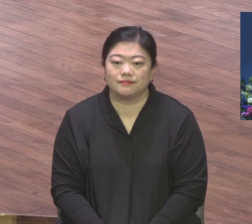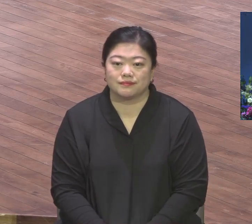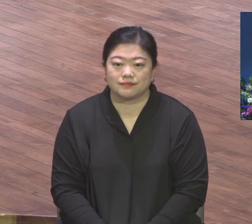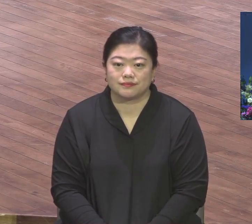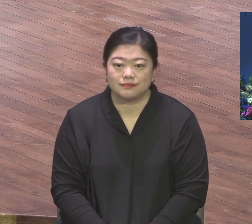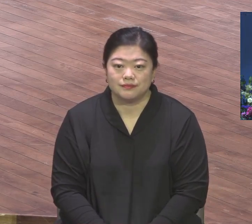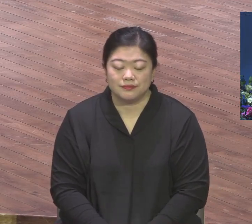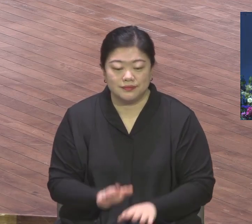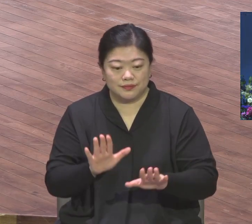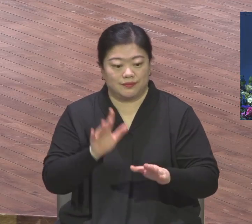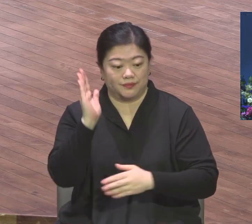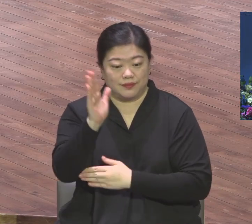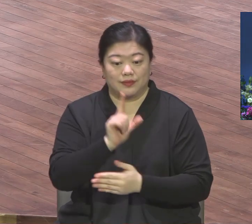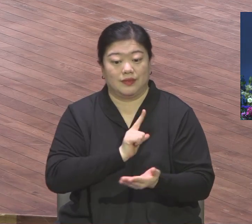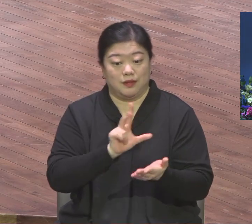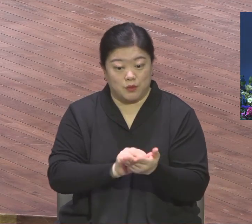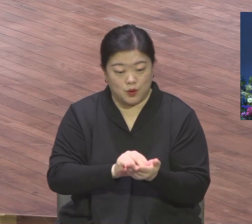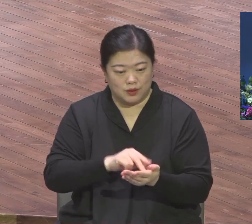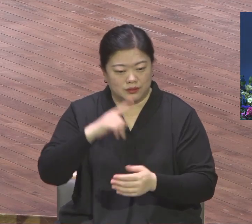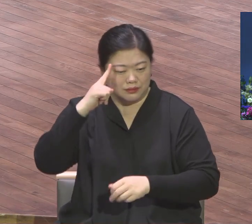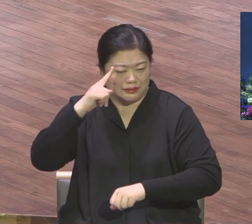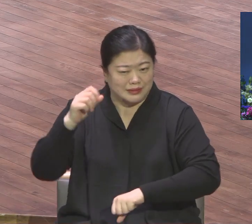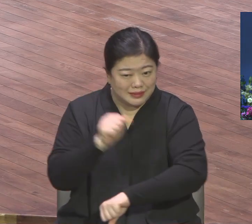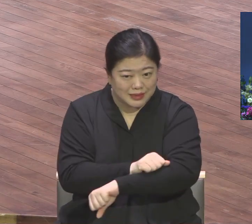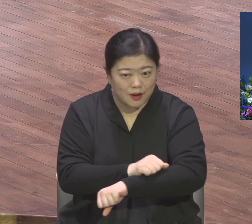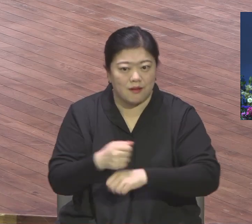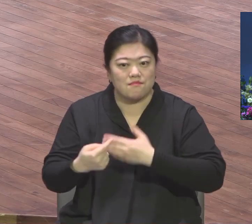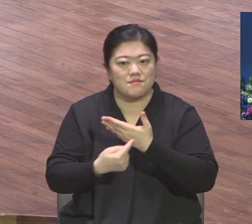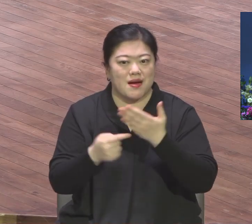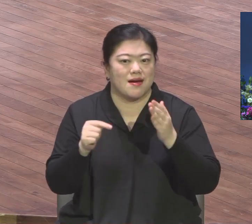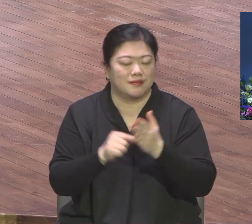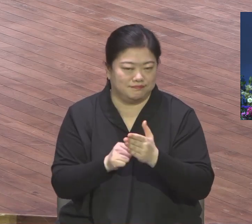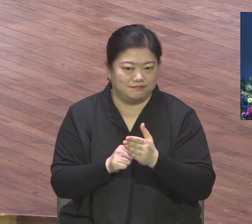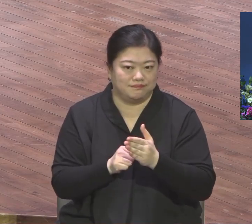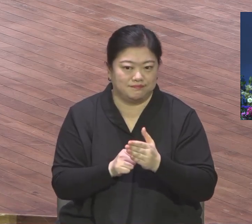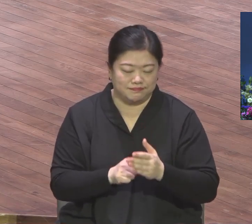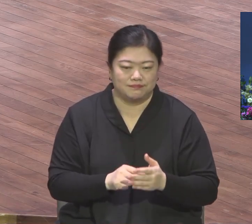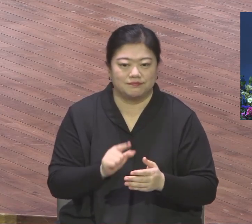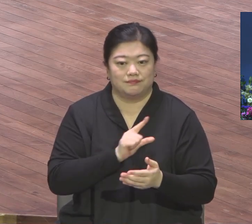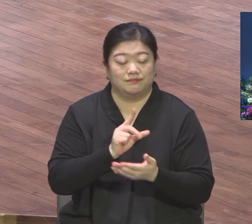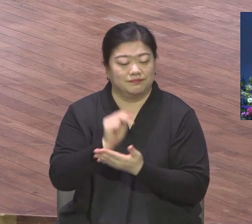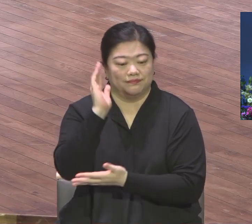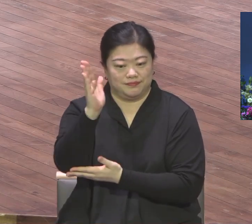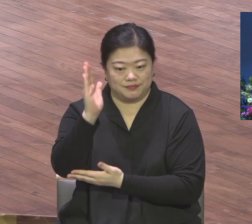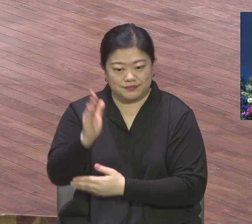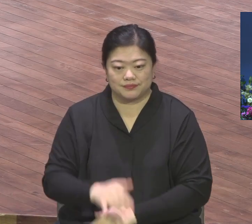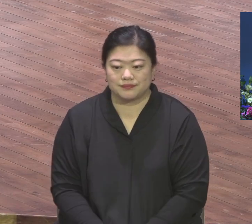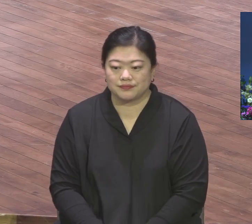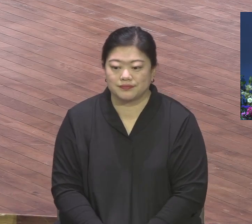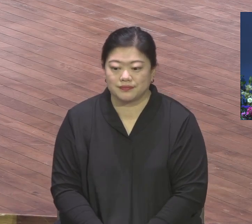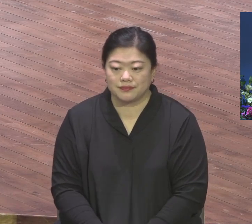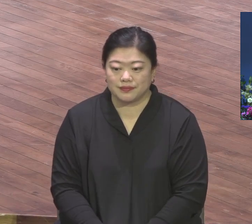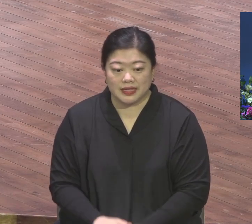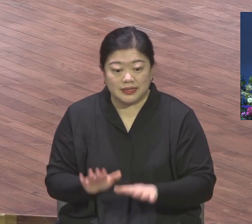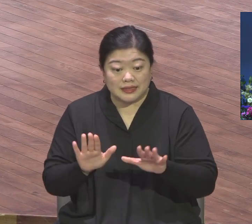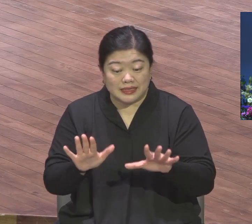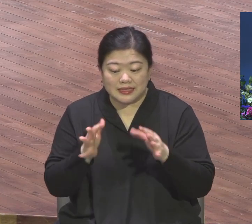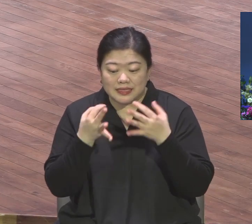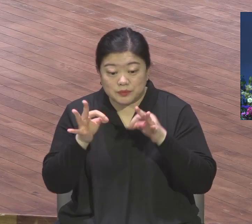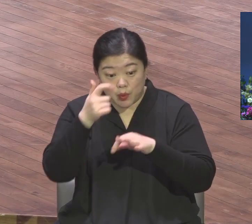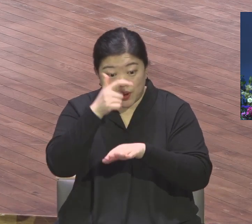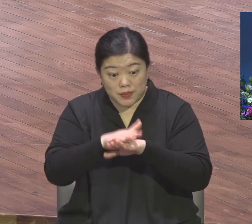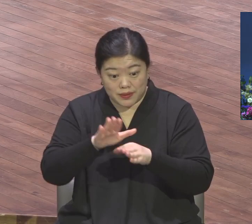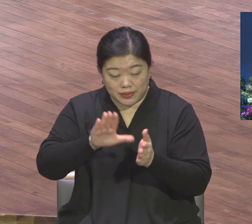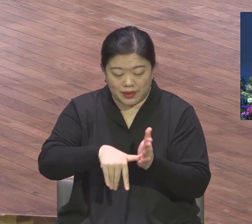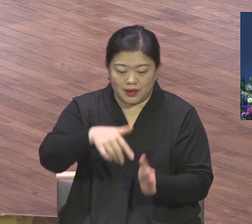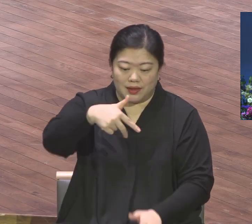지혜로운 마음 경영이란 제목으로 말씀을 드립니다. 우리가 매주일 금요 기도 시간에